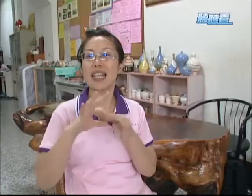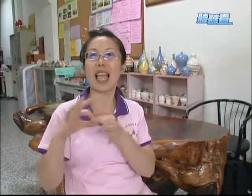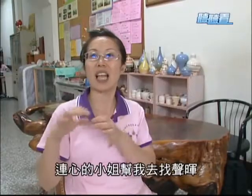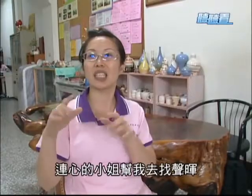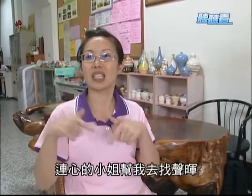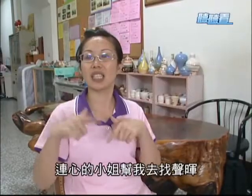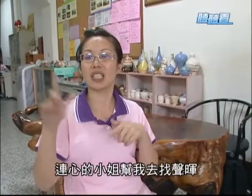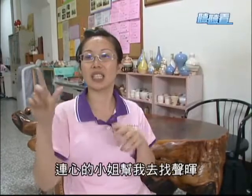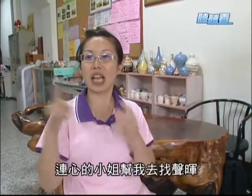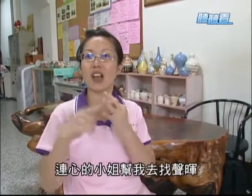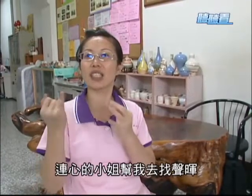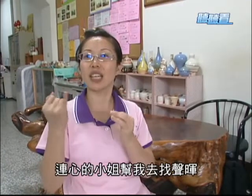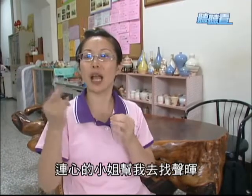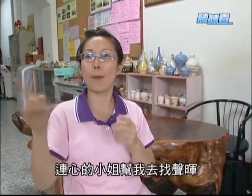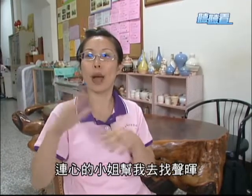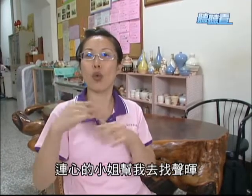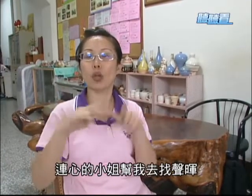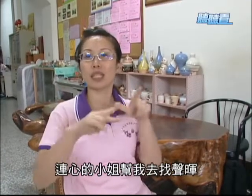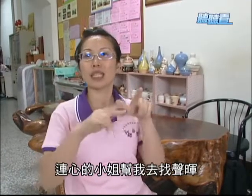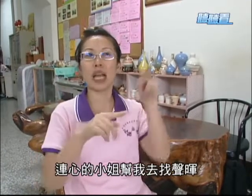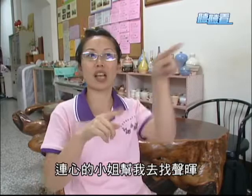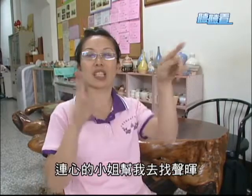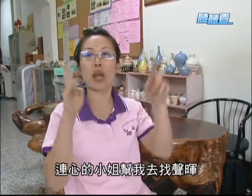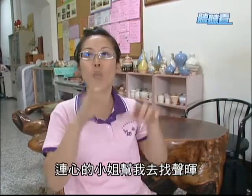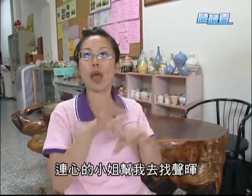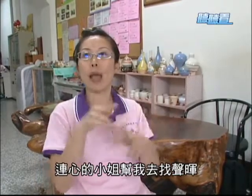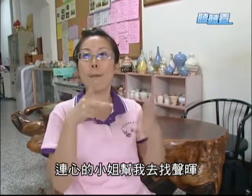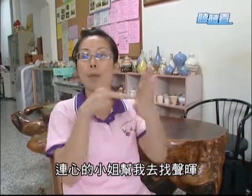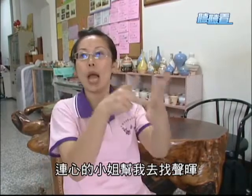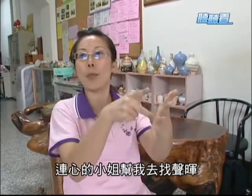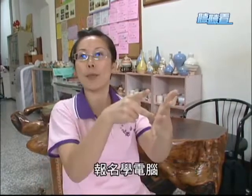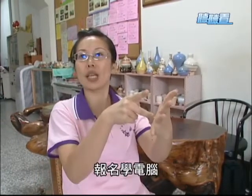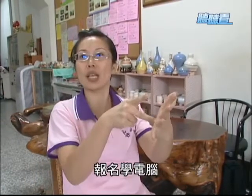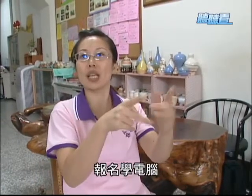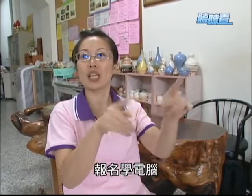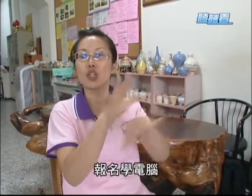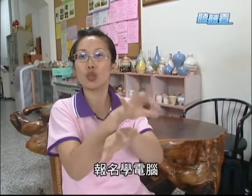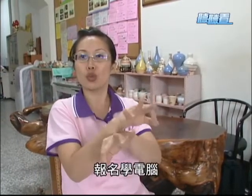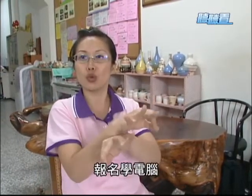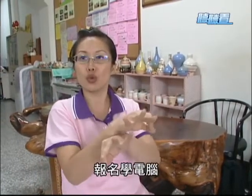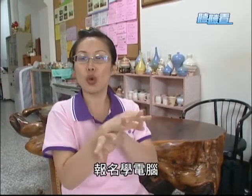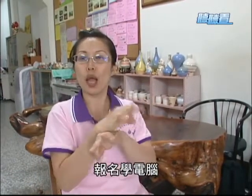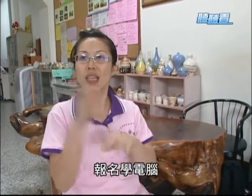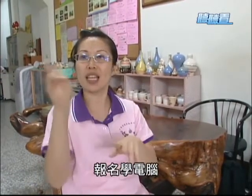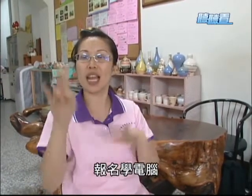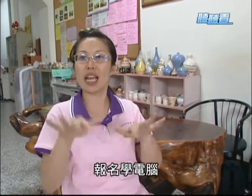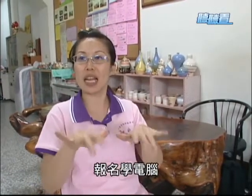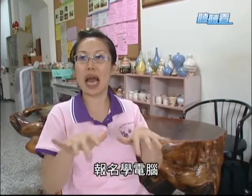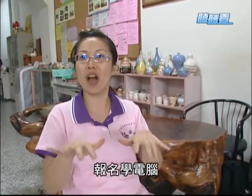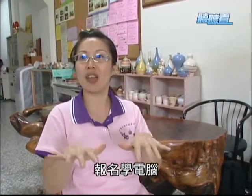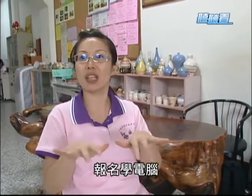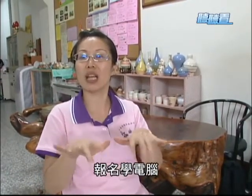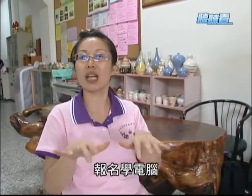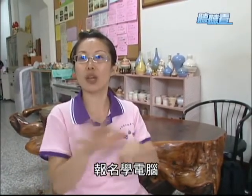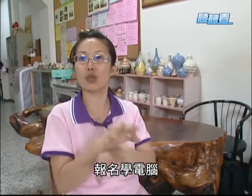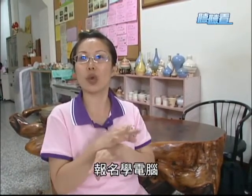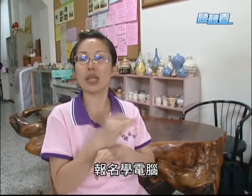练一个家具，把我的家具卖八倍，学电脑，电脑学但